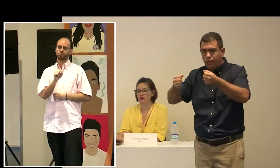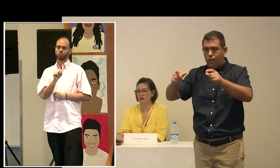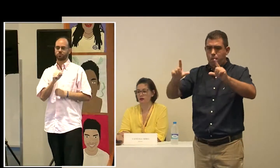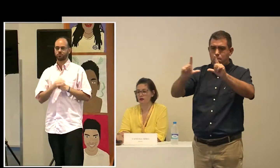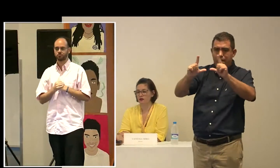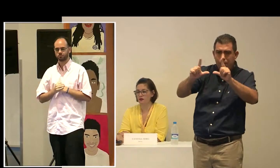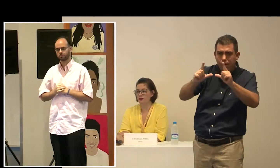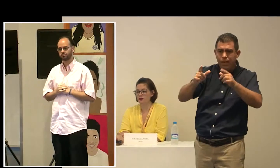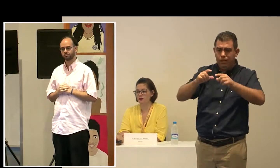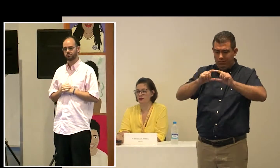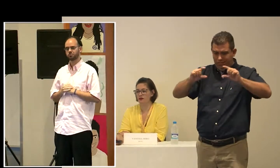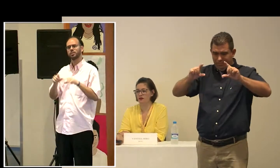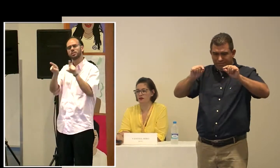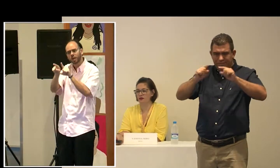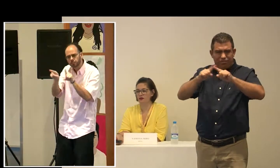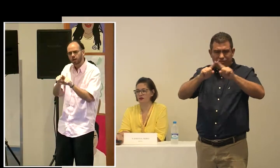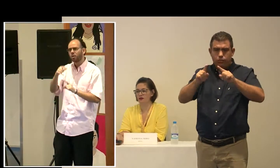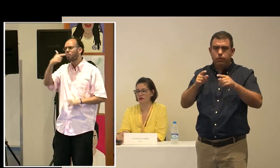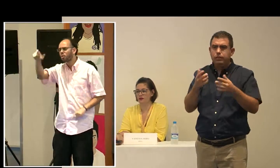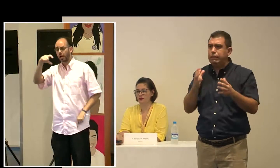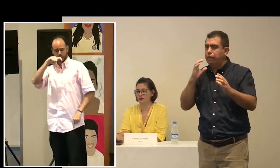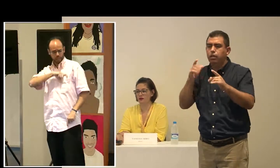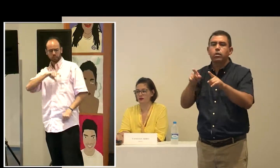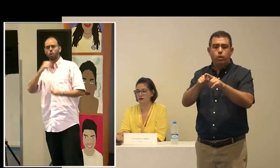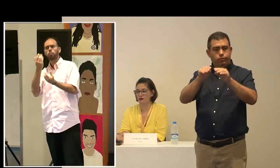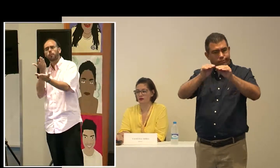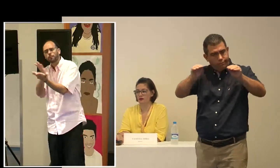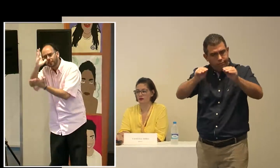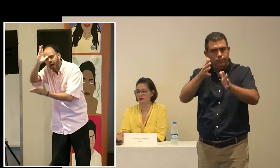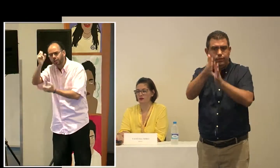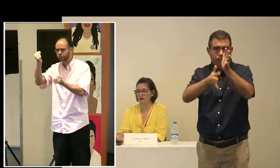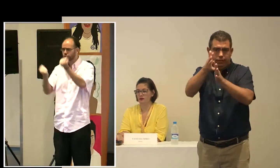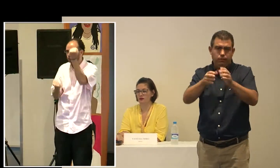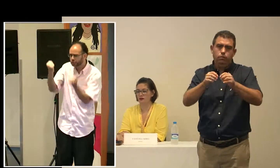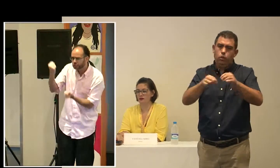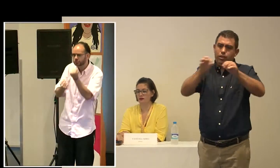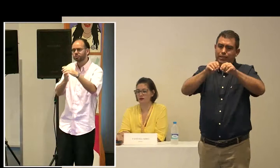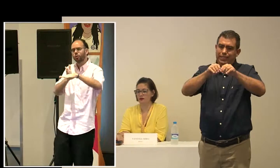importância. E é por isso que nós lutamos tanto pela criação desse material.